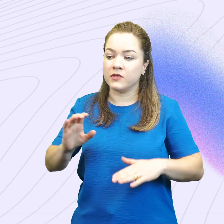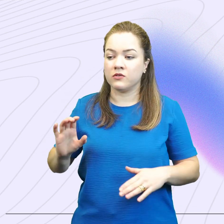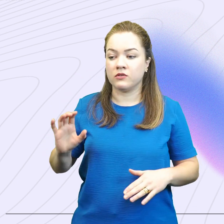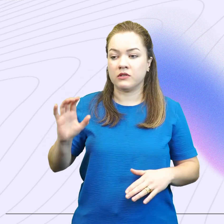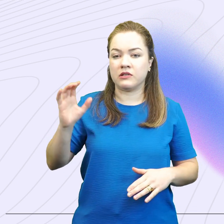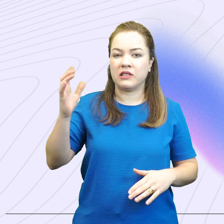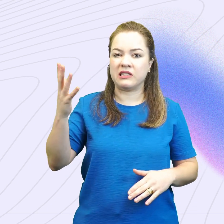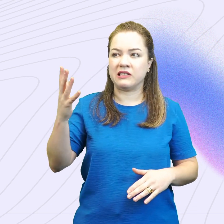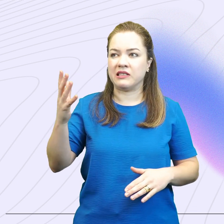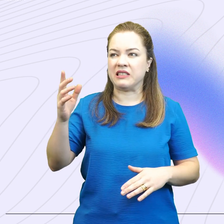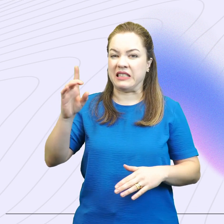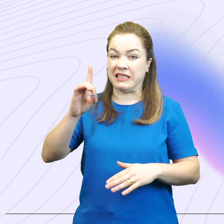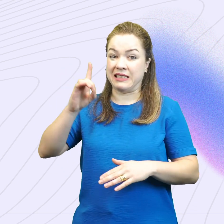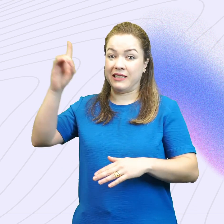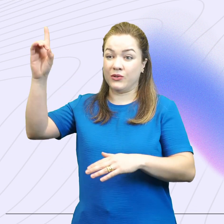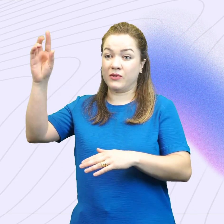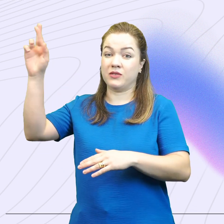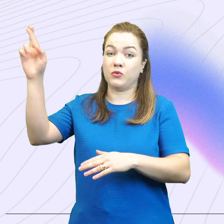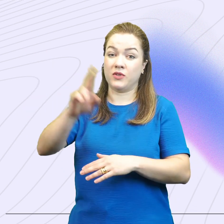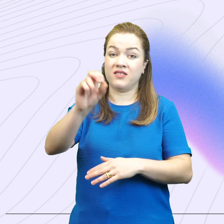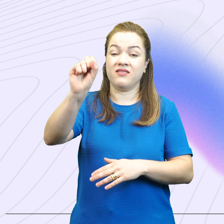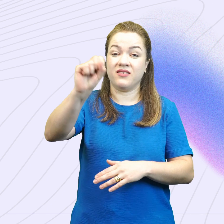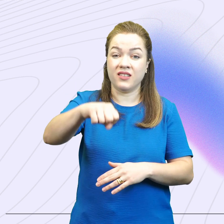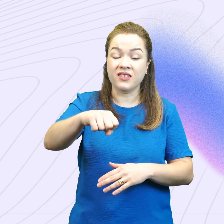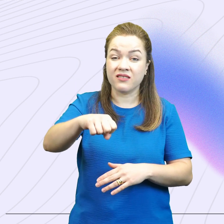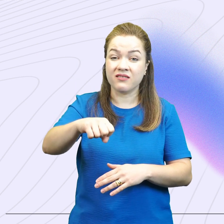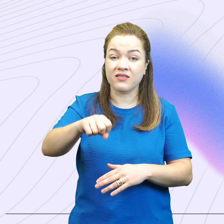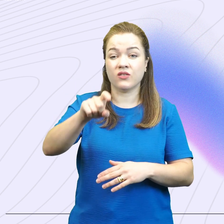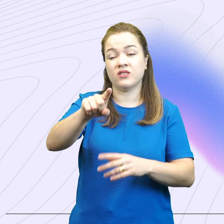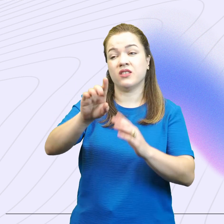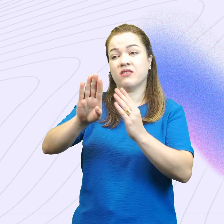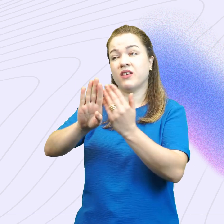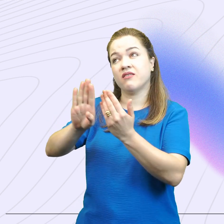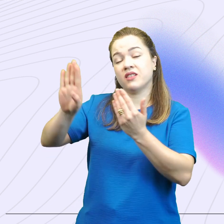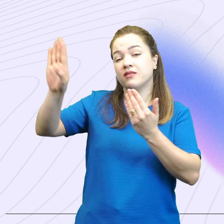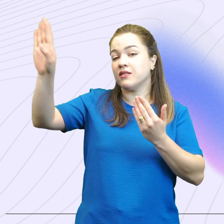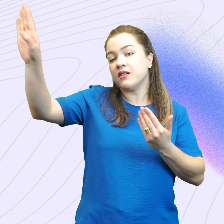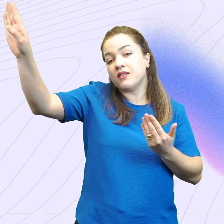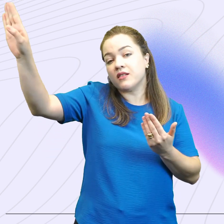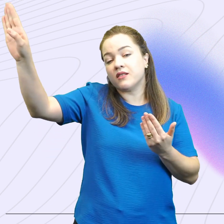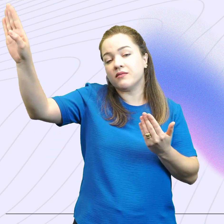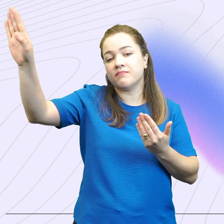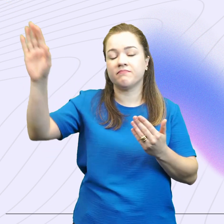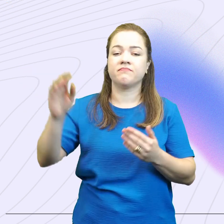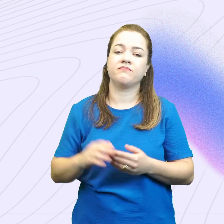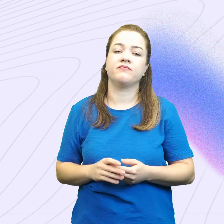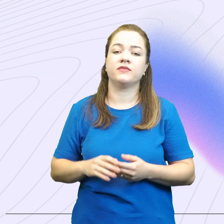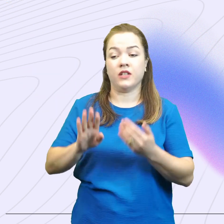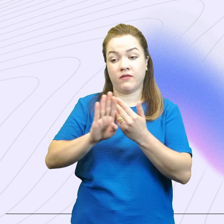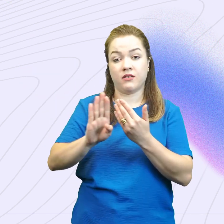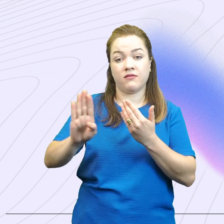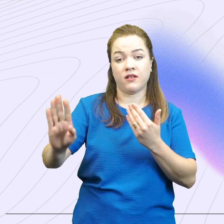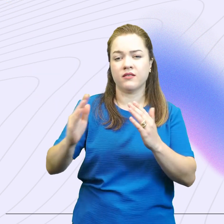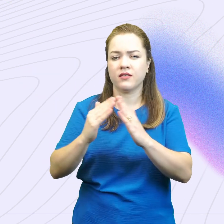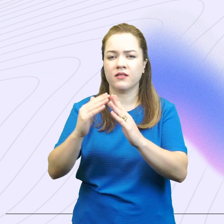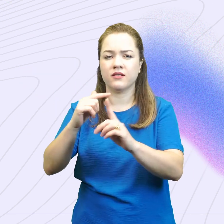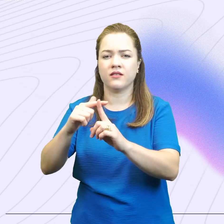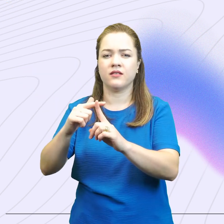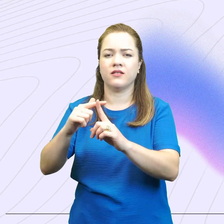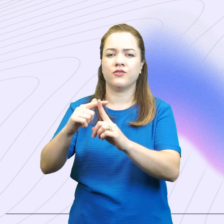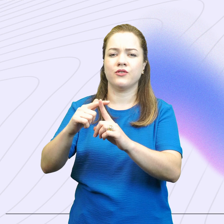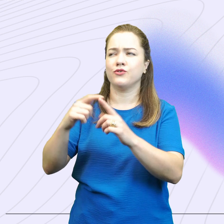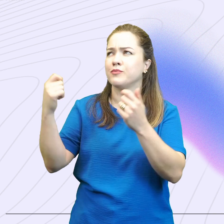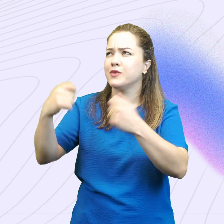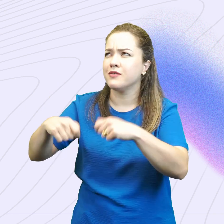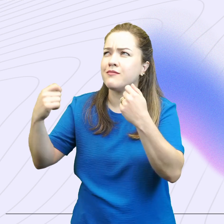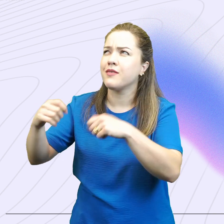você receber o que você está pedindo, você vai se afastar de Deus, você vai se afastar da casa do Senhor, você vai se afastar da dependência